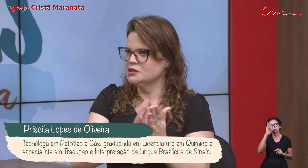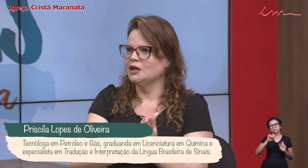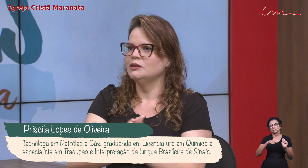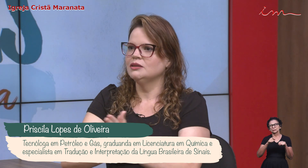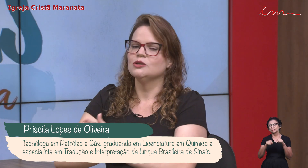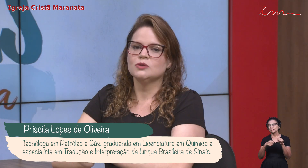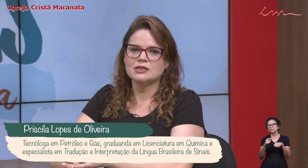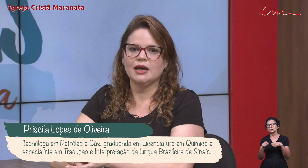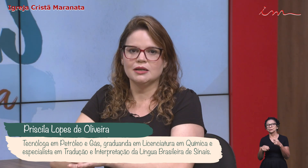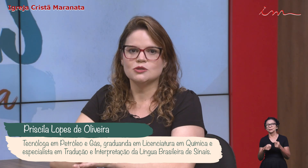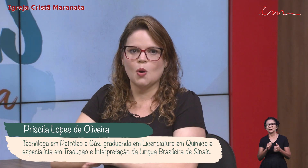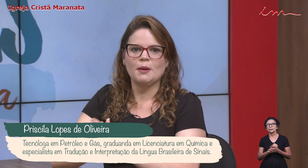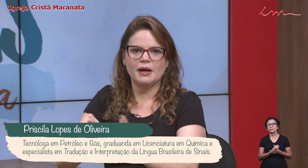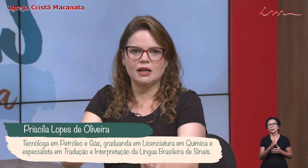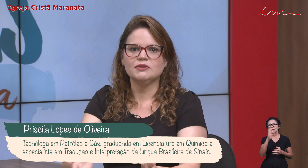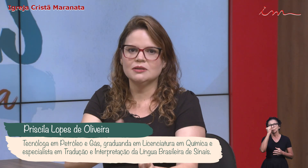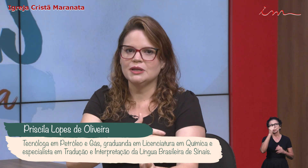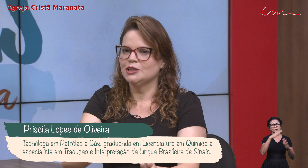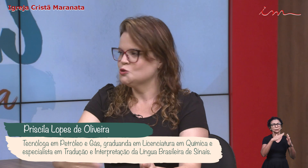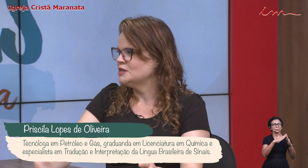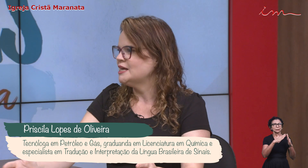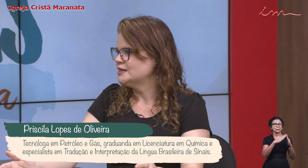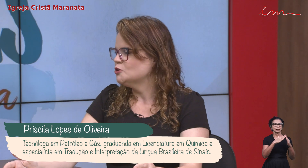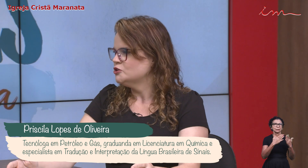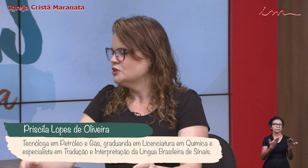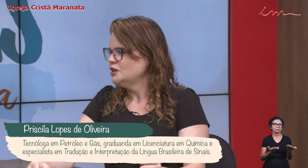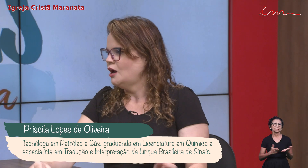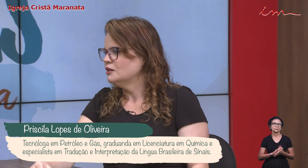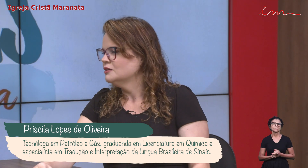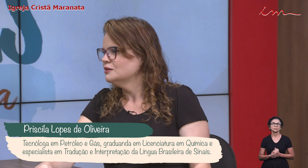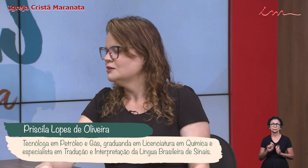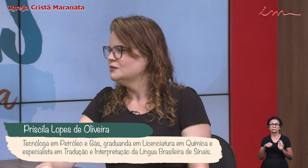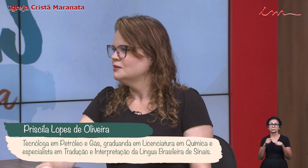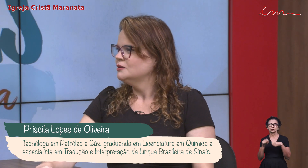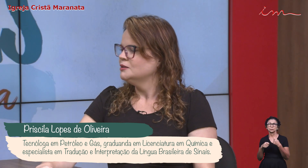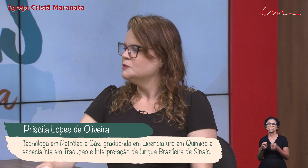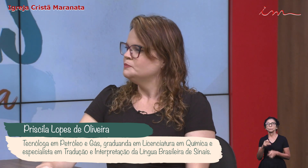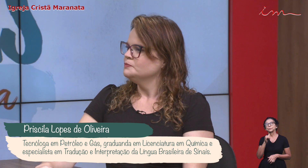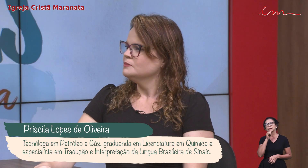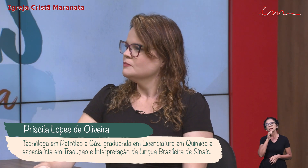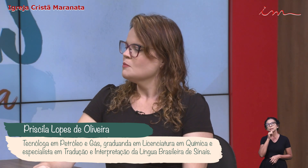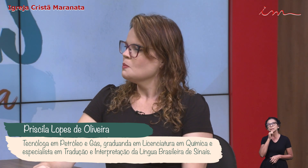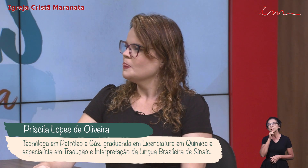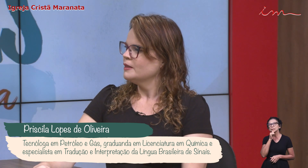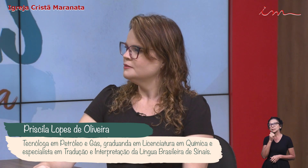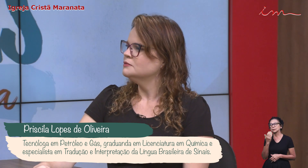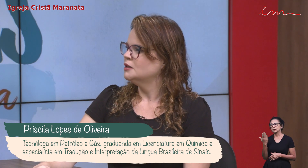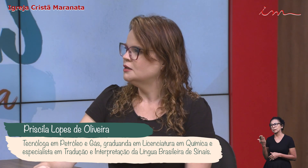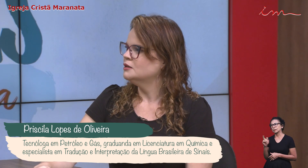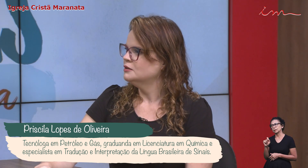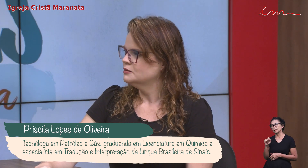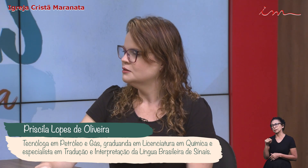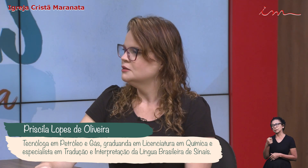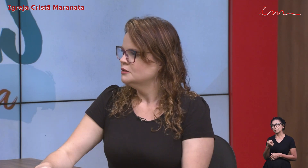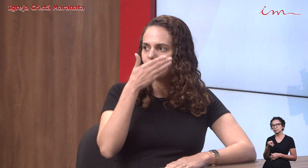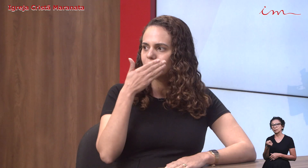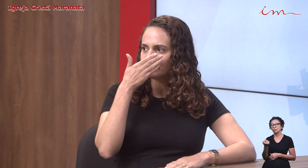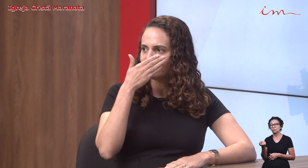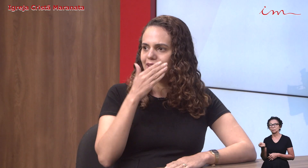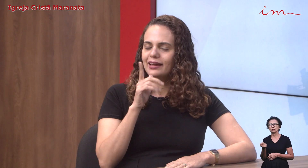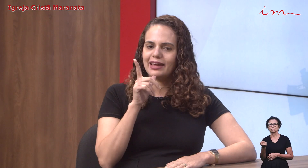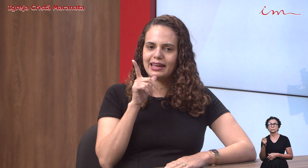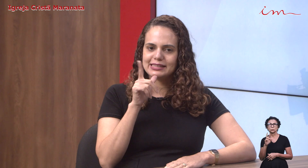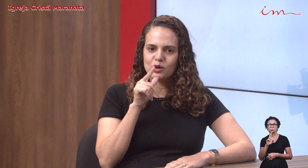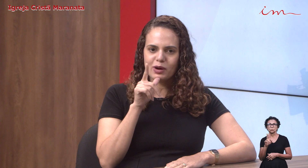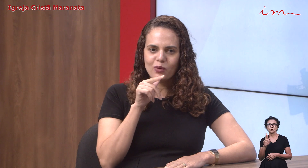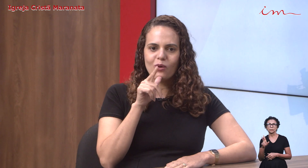feito, mas o sinal ele tem suas regras, como a palavra também tem suas regras na hora de criar. Né? Como, por exemplo, né, esse sinal é uma coisa, esse daqui já é